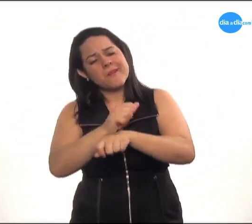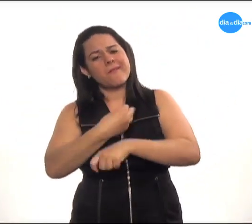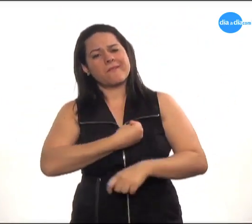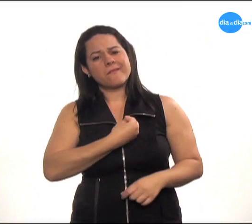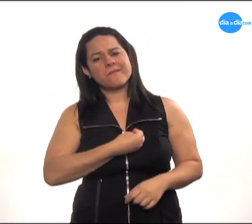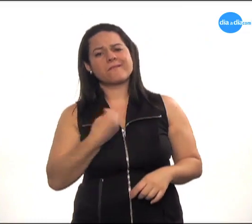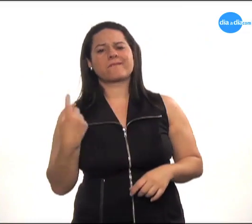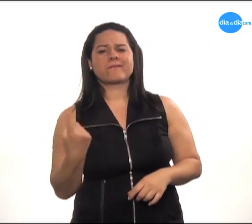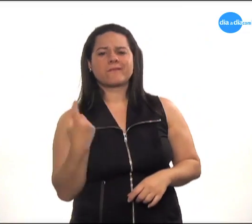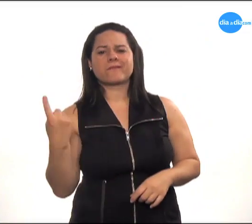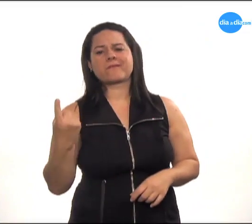eterna?